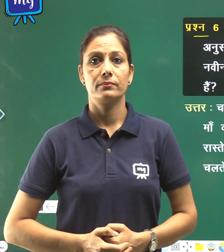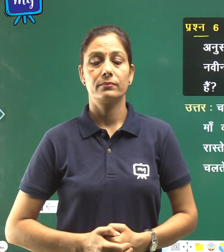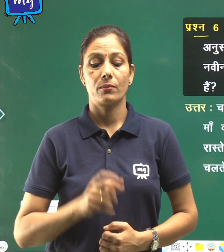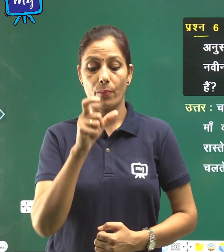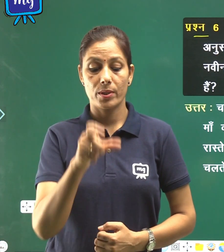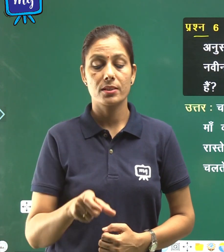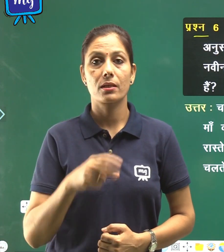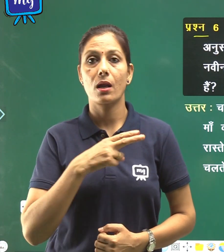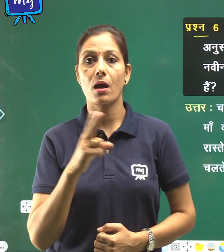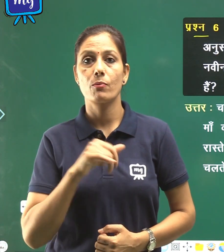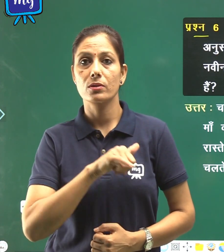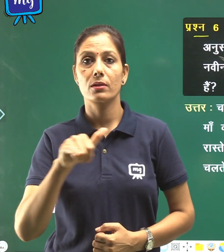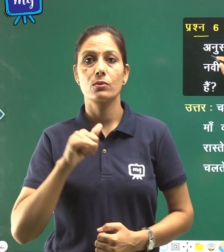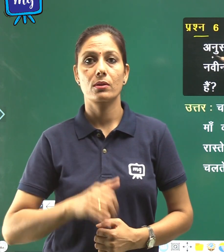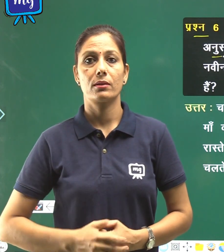चंद्रकांत देवताले के अनुसार